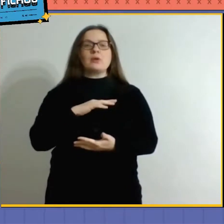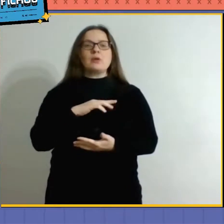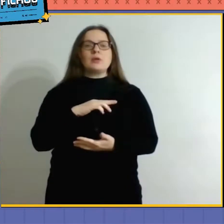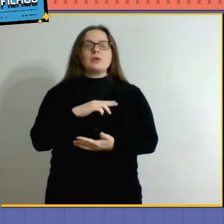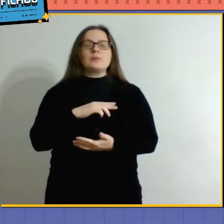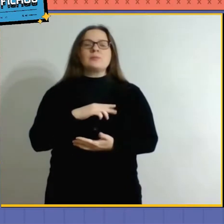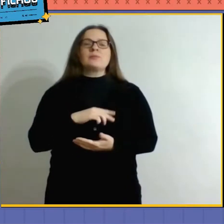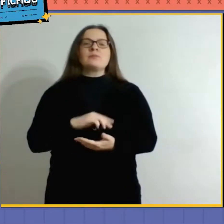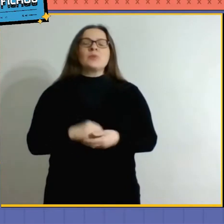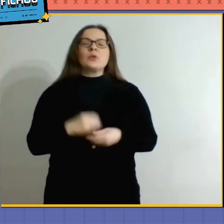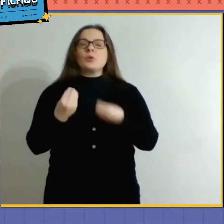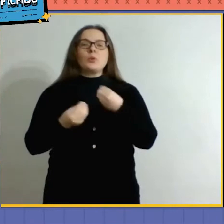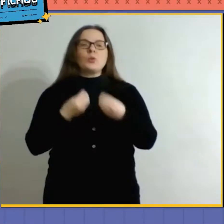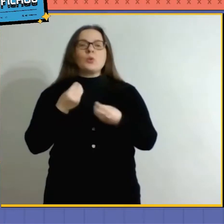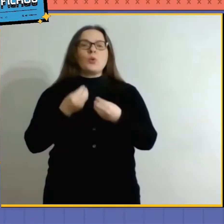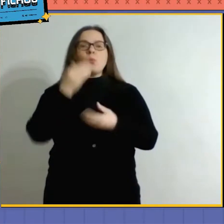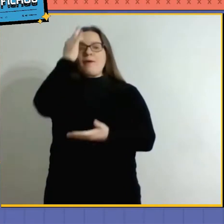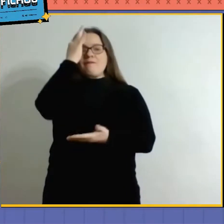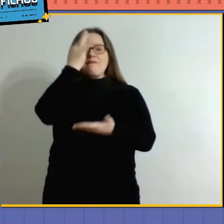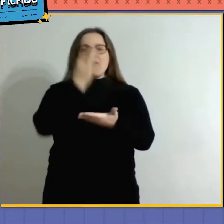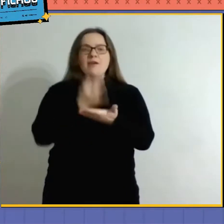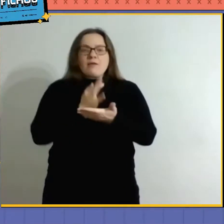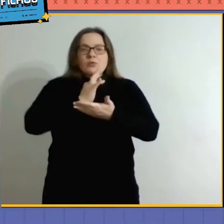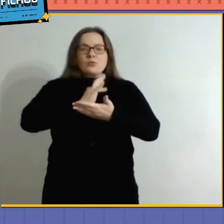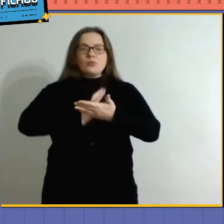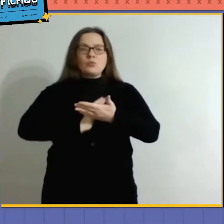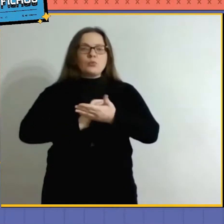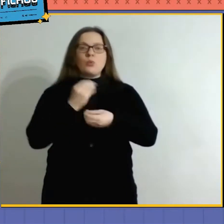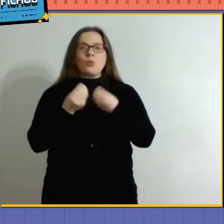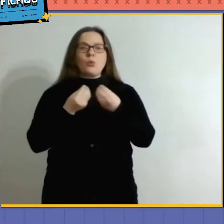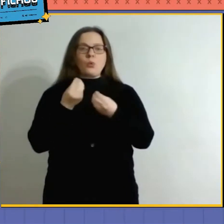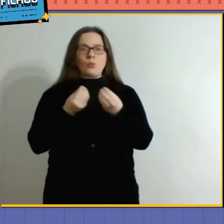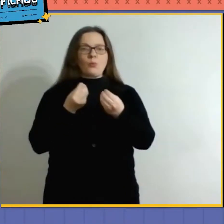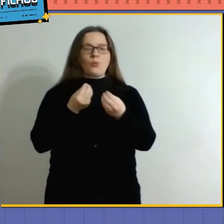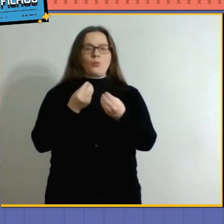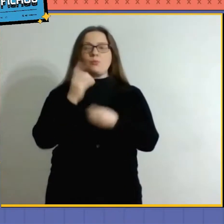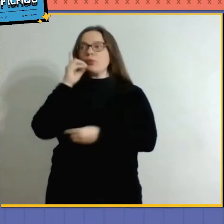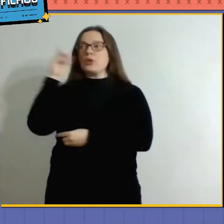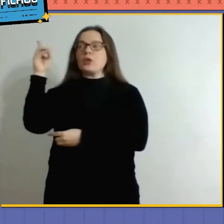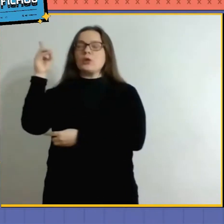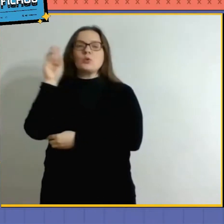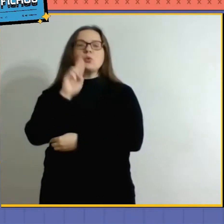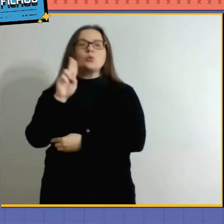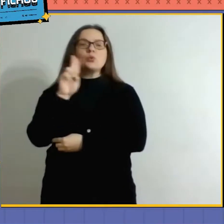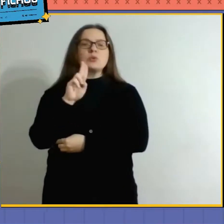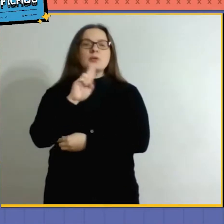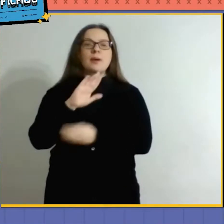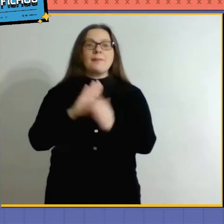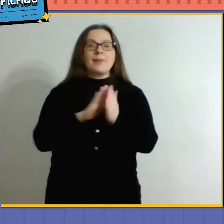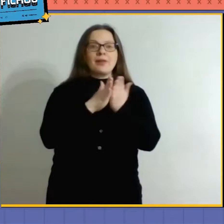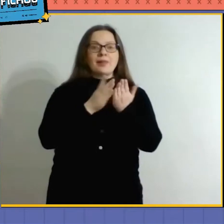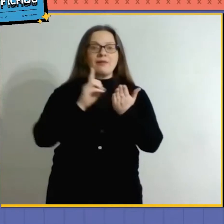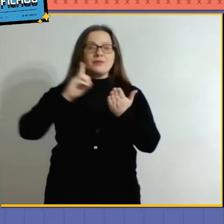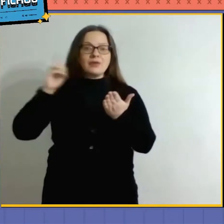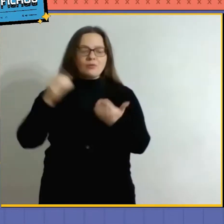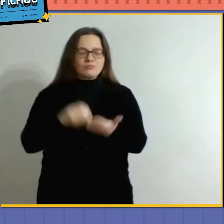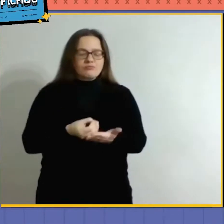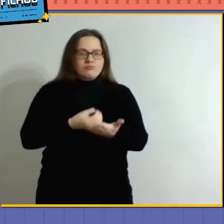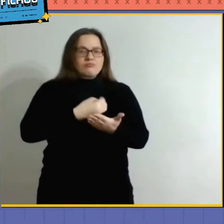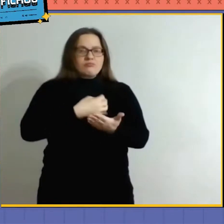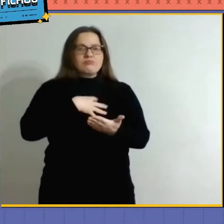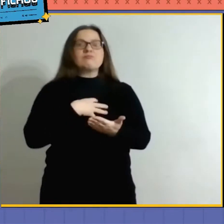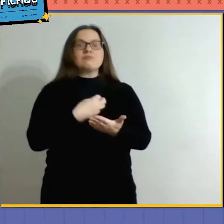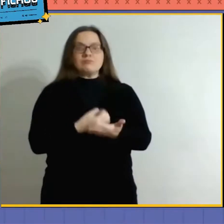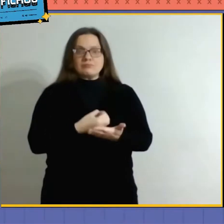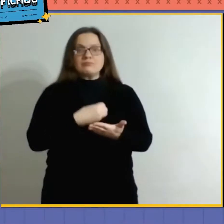fé é transmitida para dentro de nós Deus usa Amado adolescente a palavra dele para transmitir se para